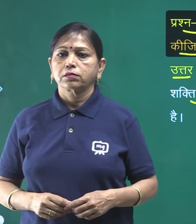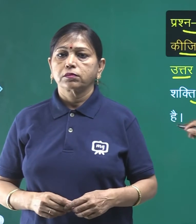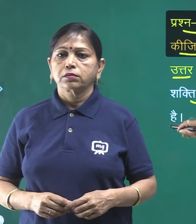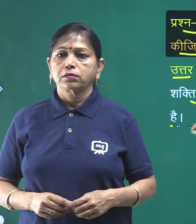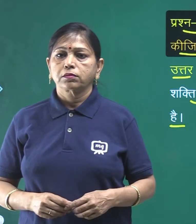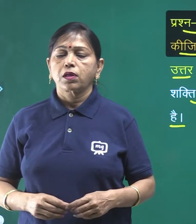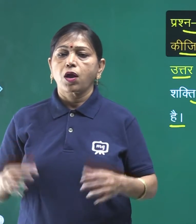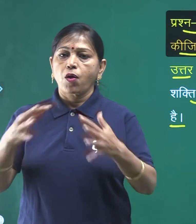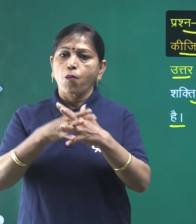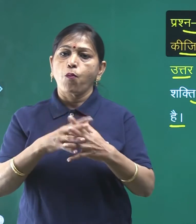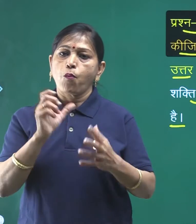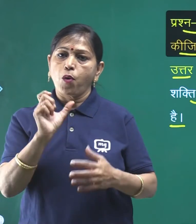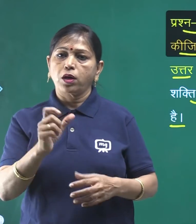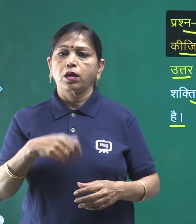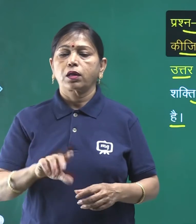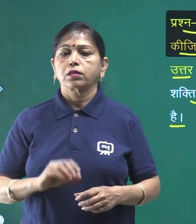वाट है।